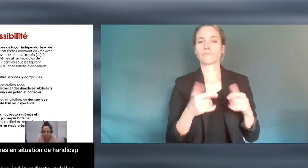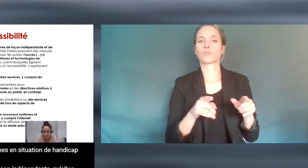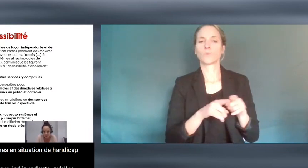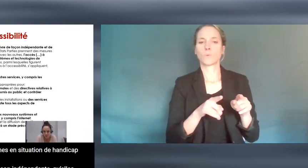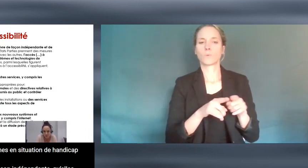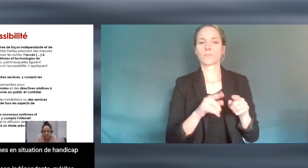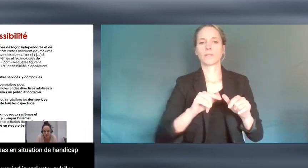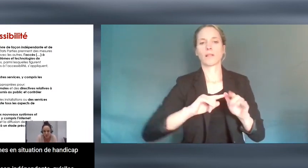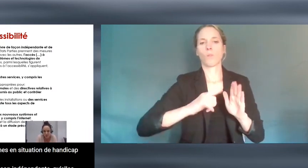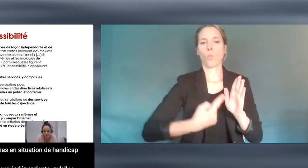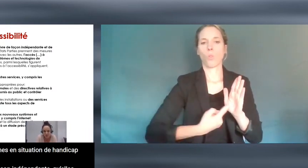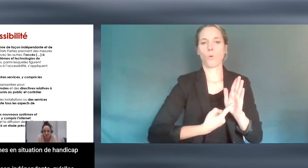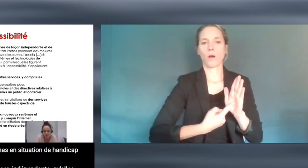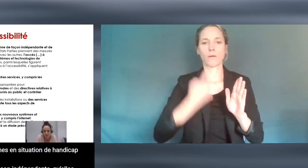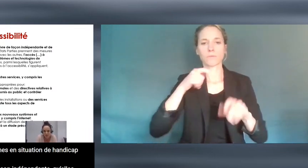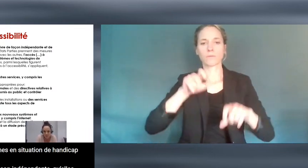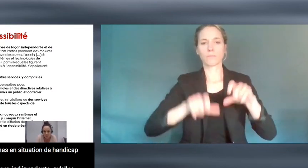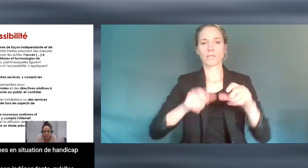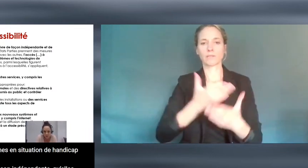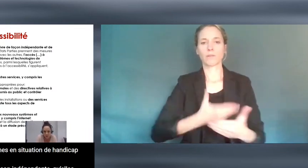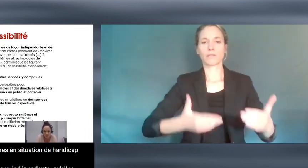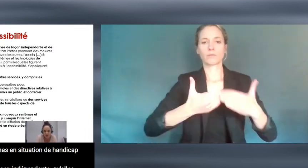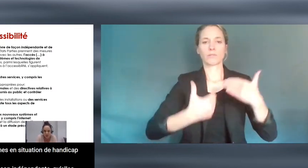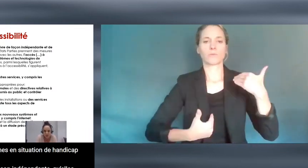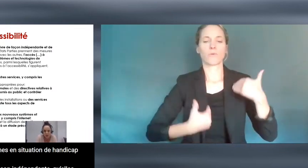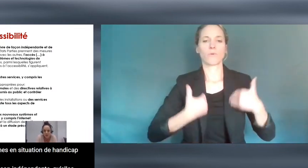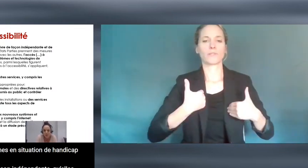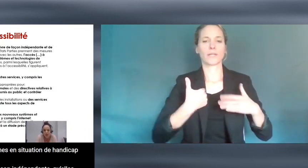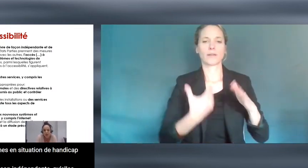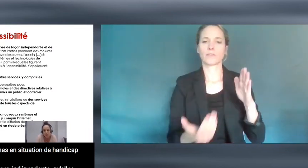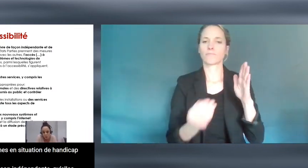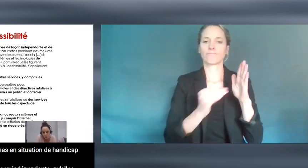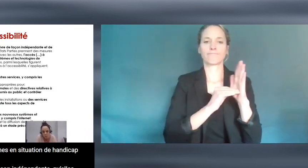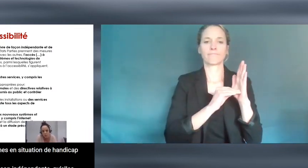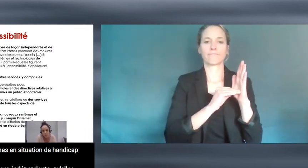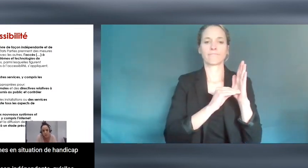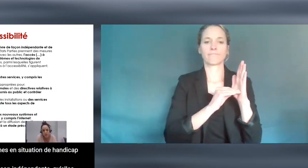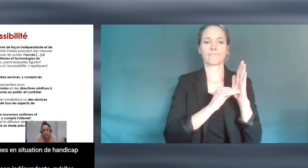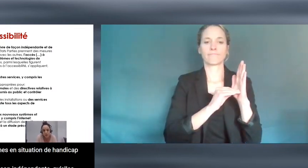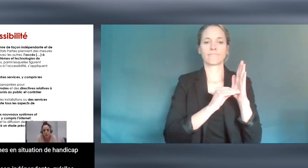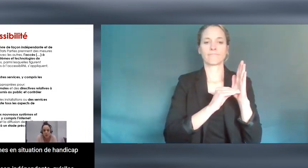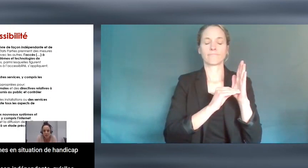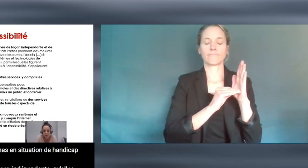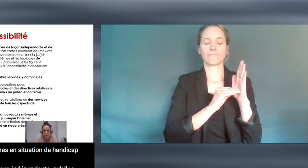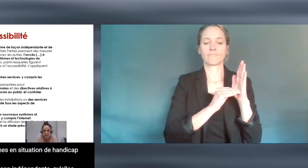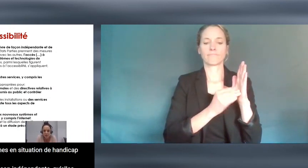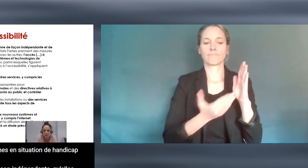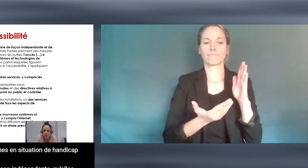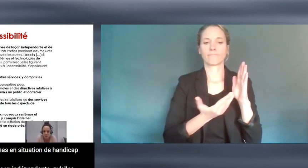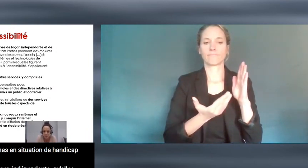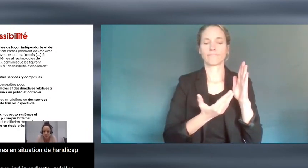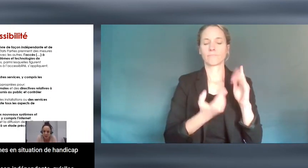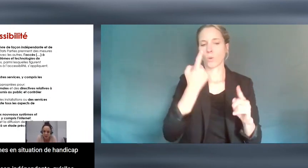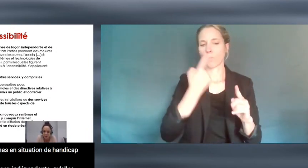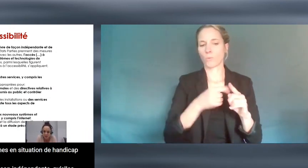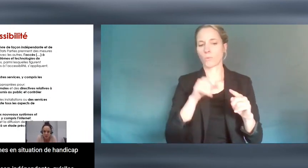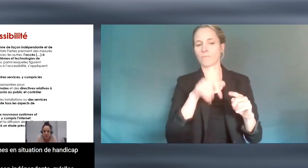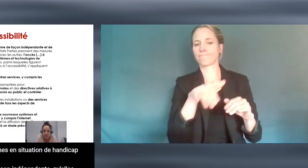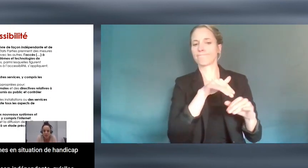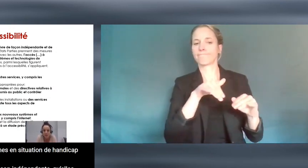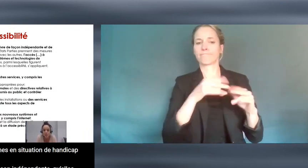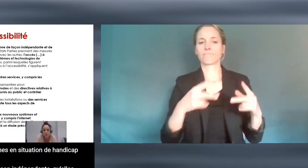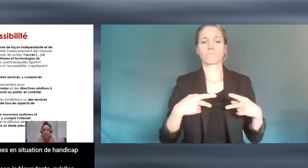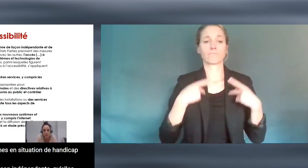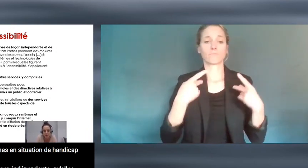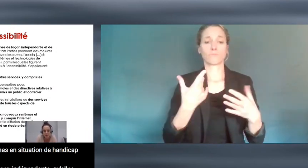des personnes en situation de handicap qui est ancré, soit dans le but qu'elles puissent vivre de façon